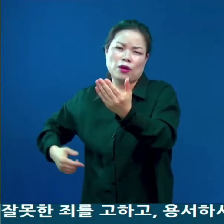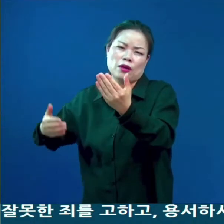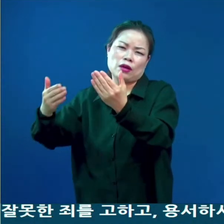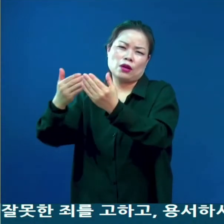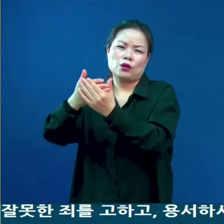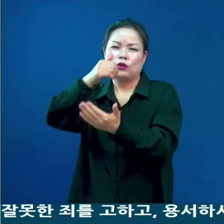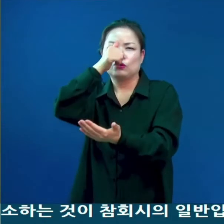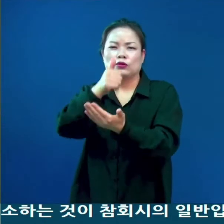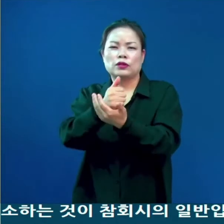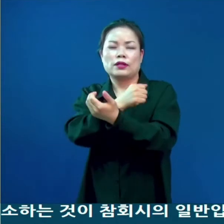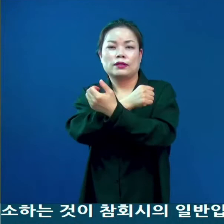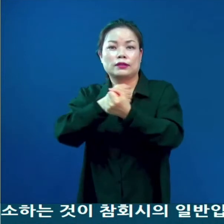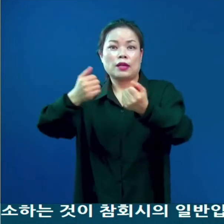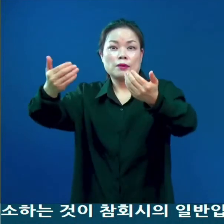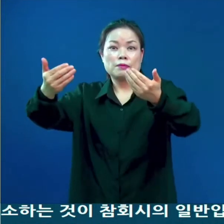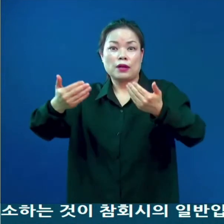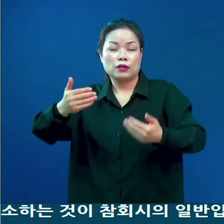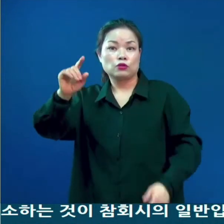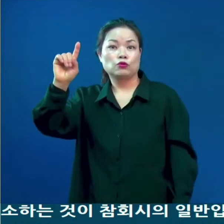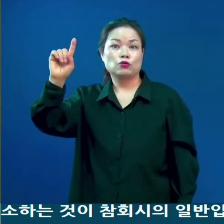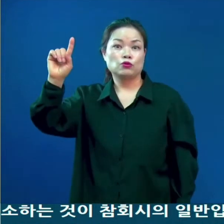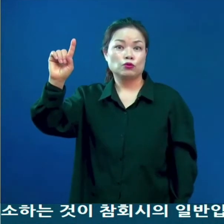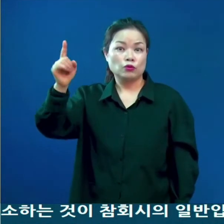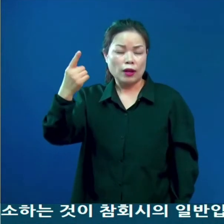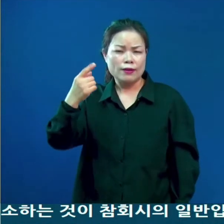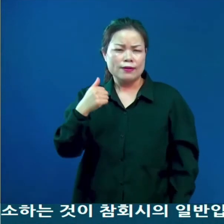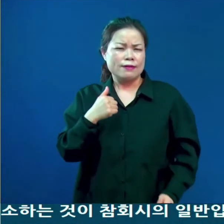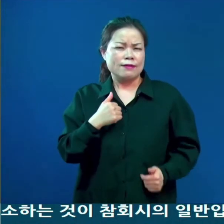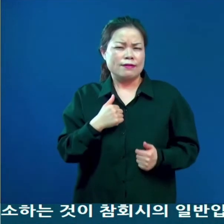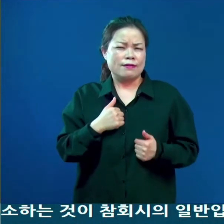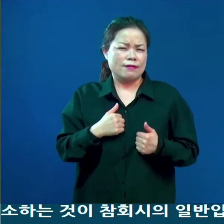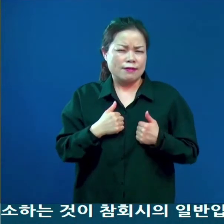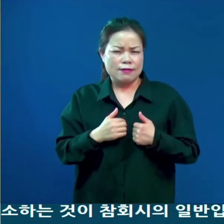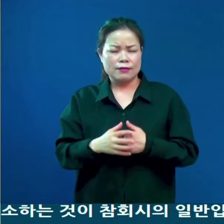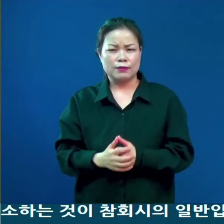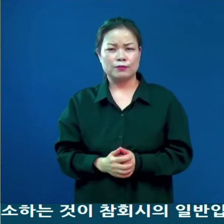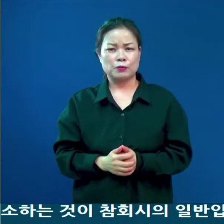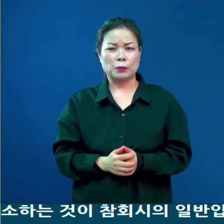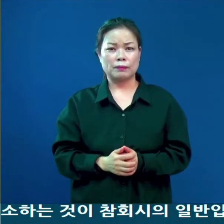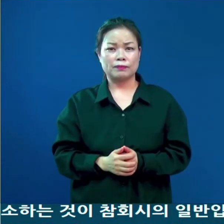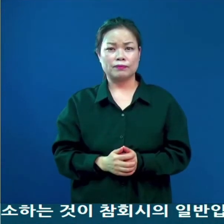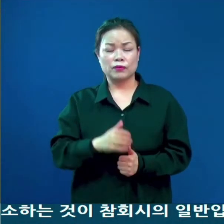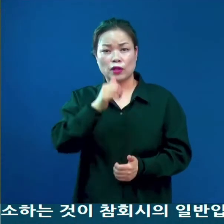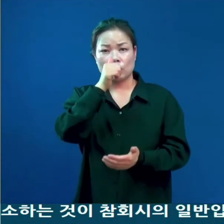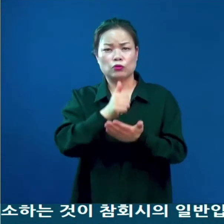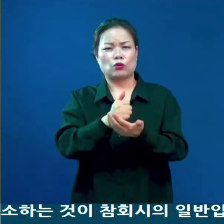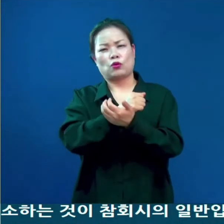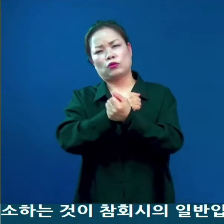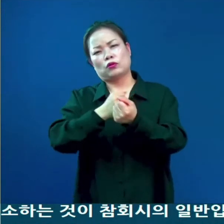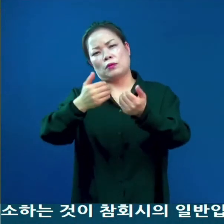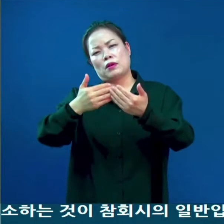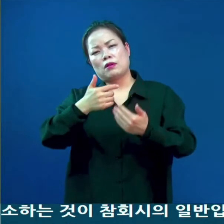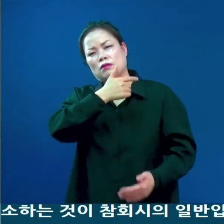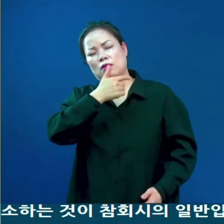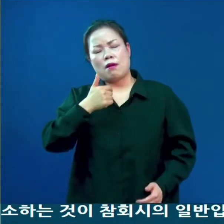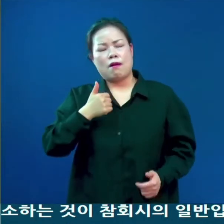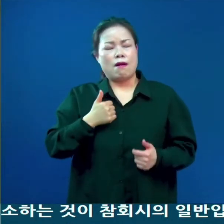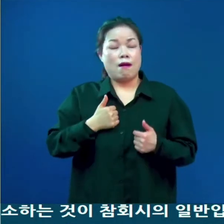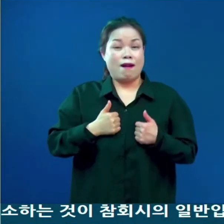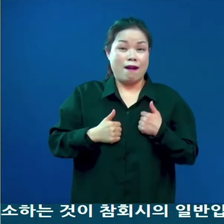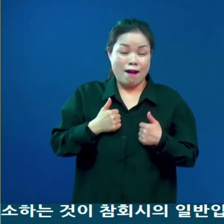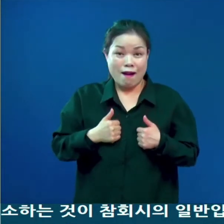죄 사함을 받은 다윗이 이제 기쁜 거예요. 그 죄 용서함을 받은 것이 너무나도 기쁜